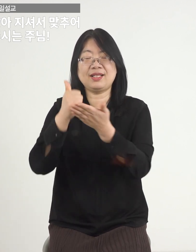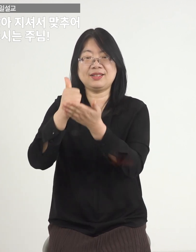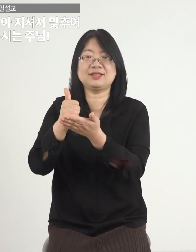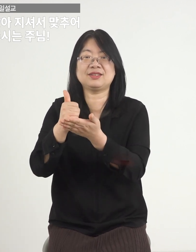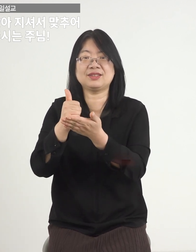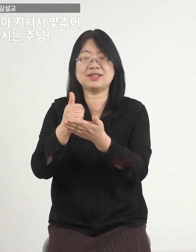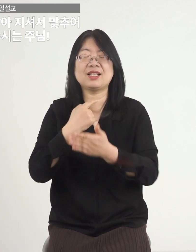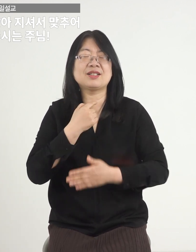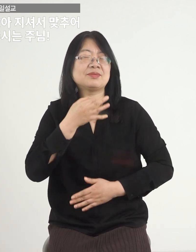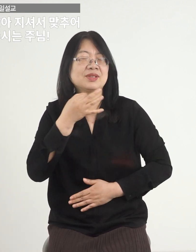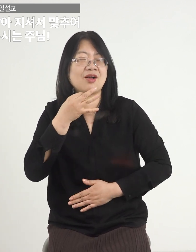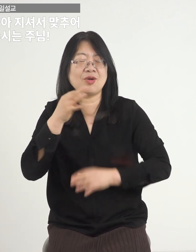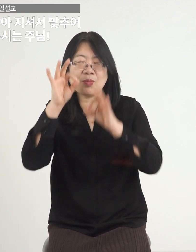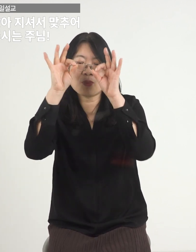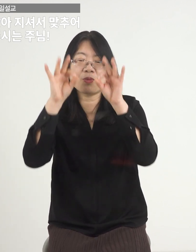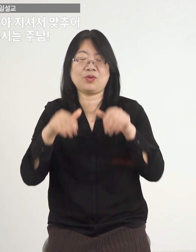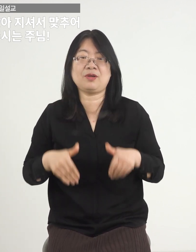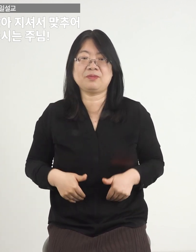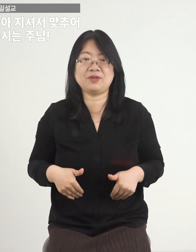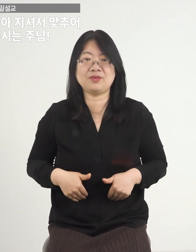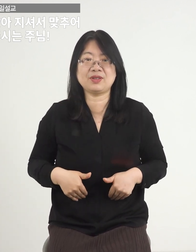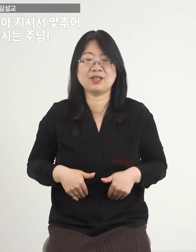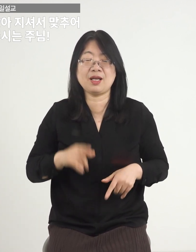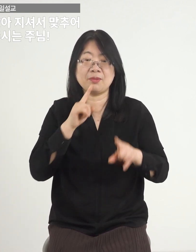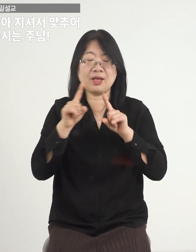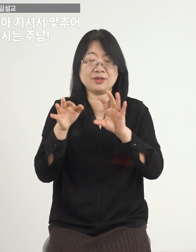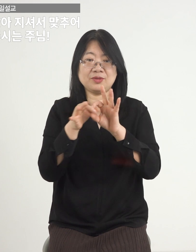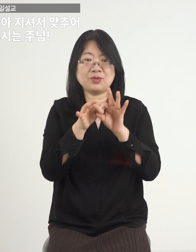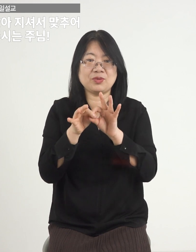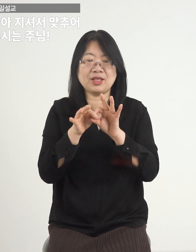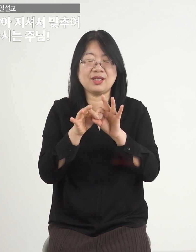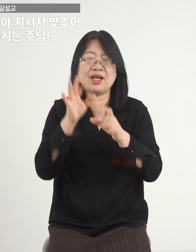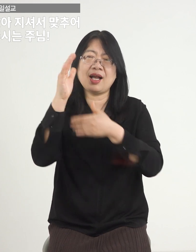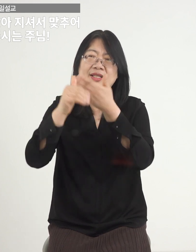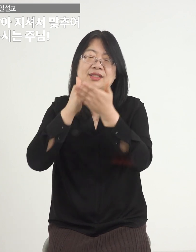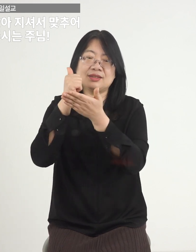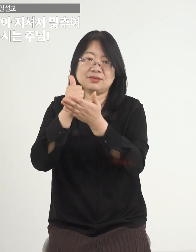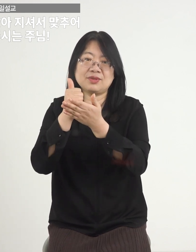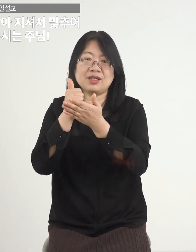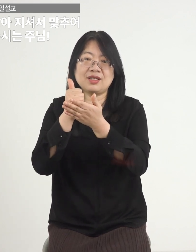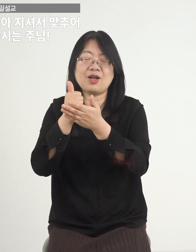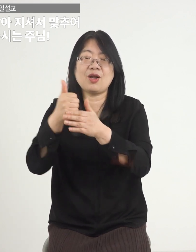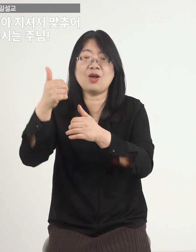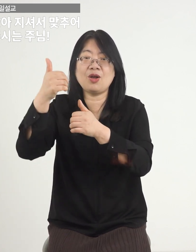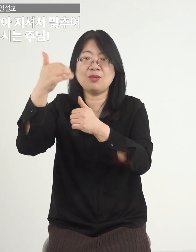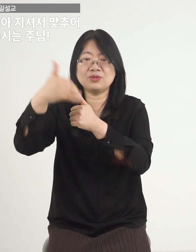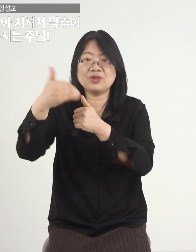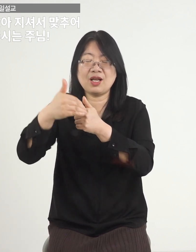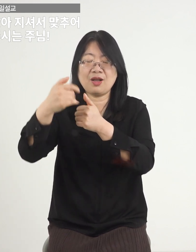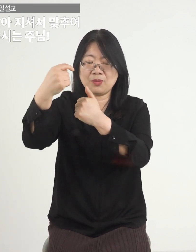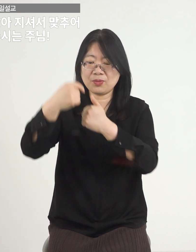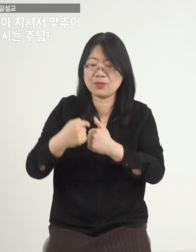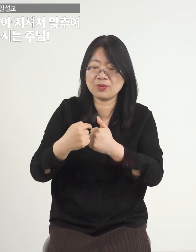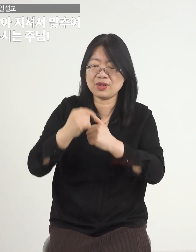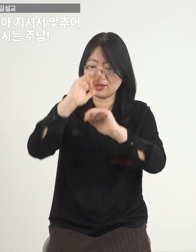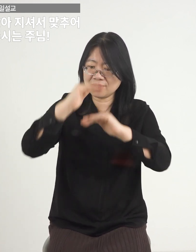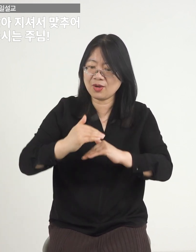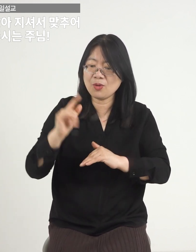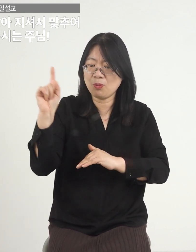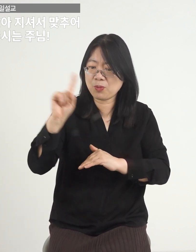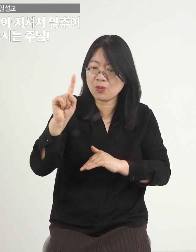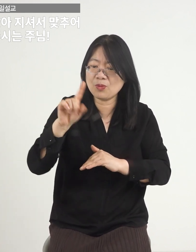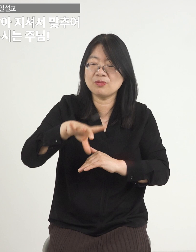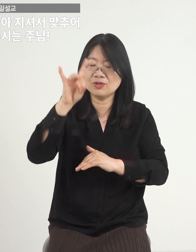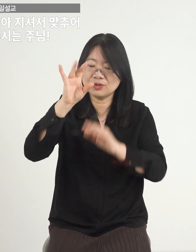하나님의 음성을 들어야 돼요. 말씀을 통한 그분의 부탁과 명령이 어떤 내용인지를 들어야